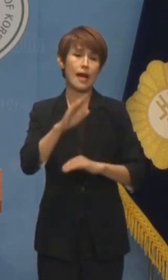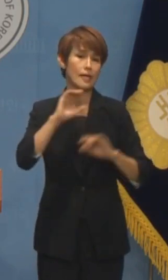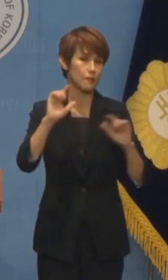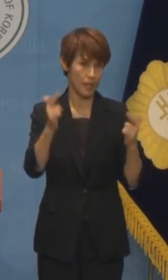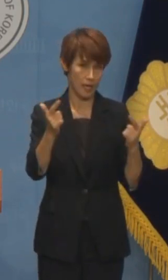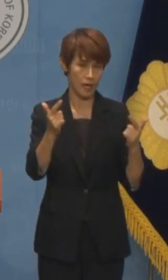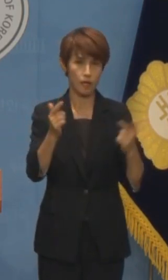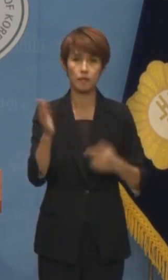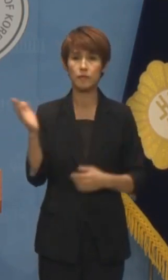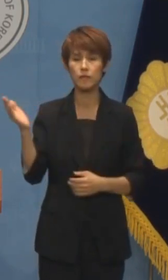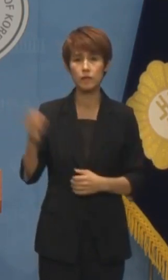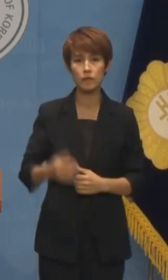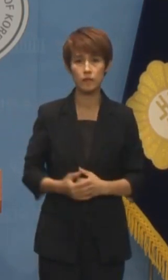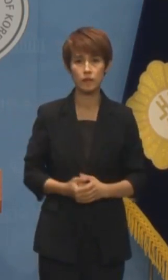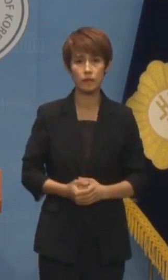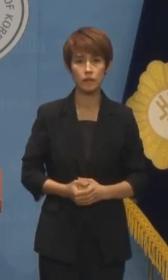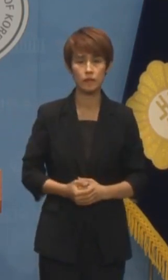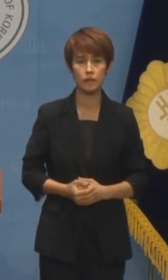다릅니다.